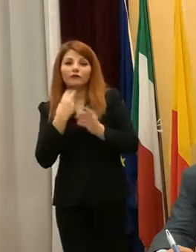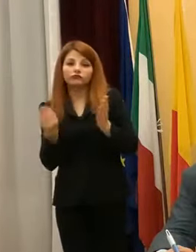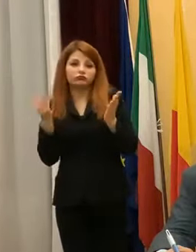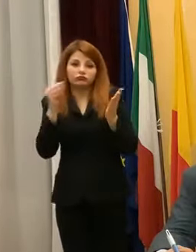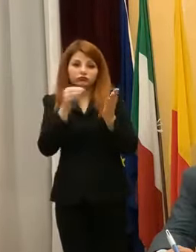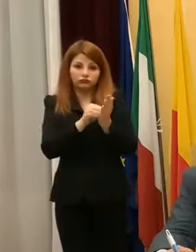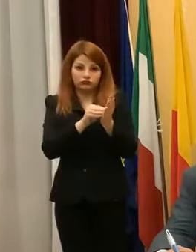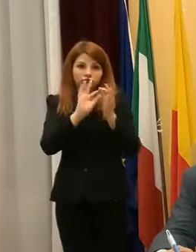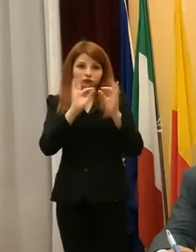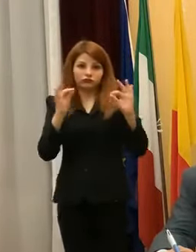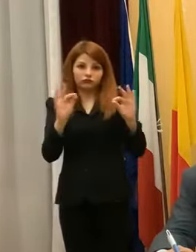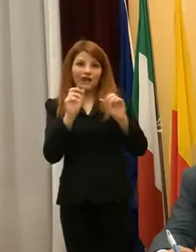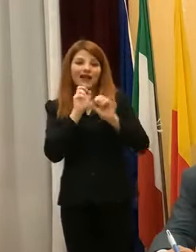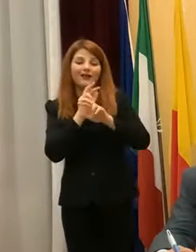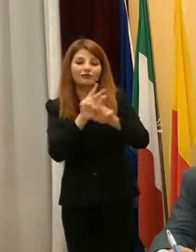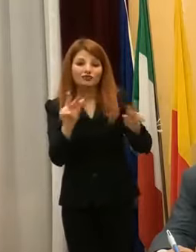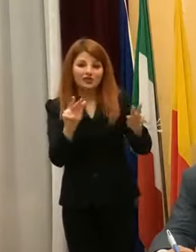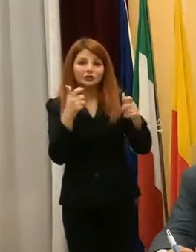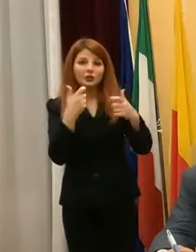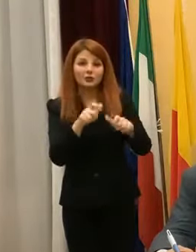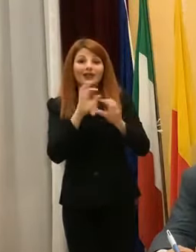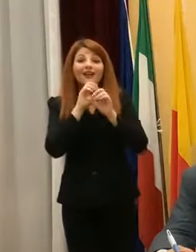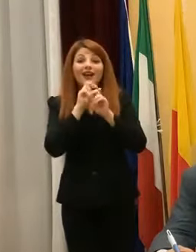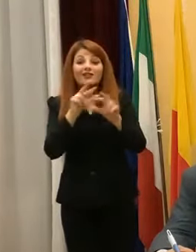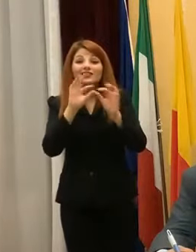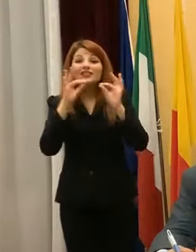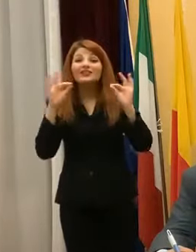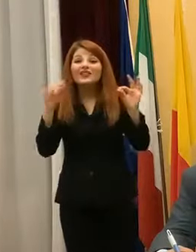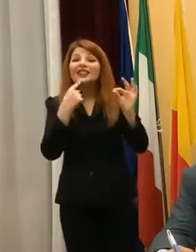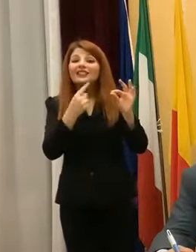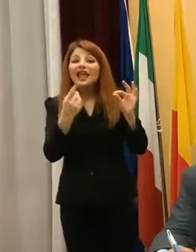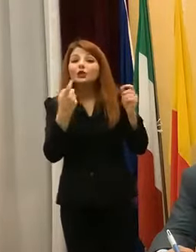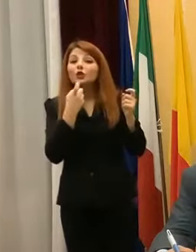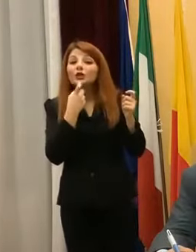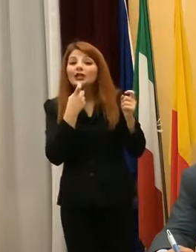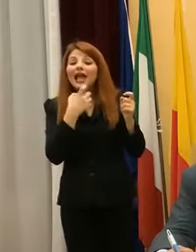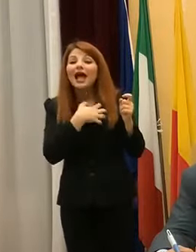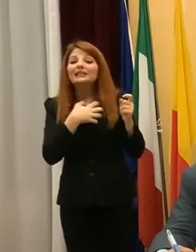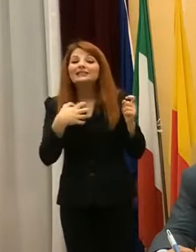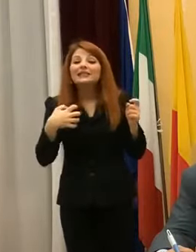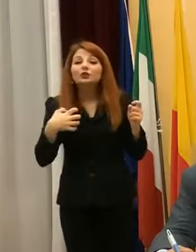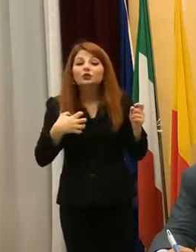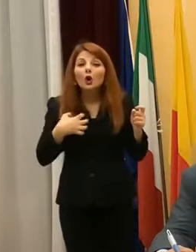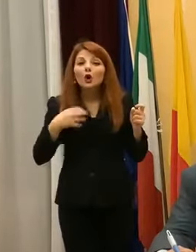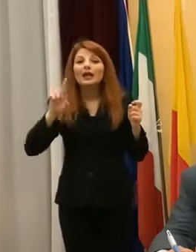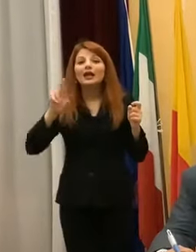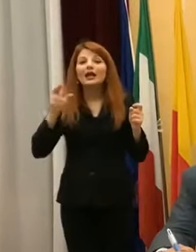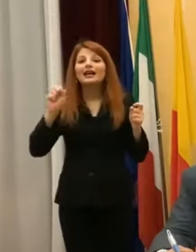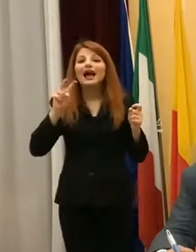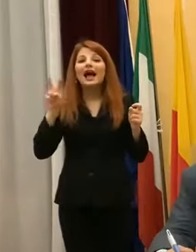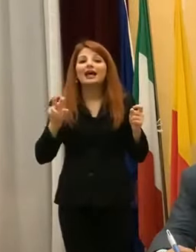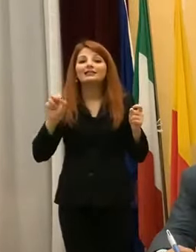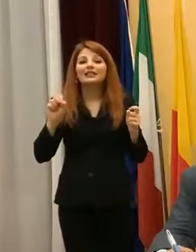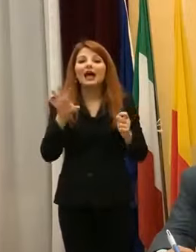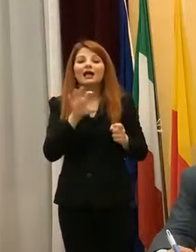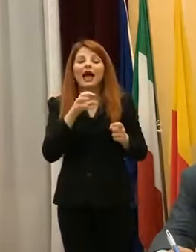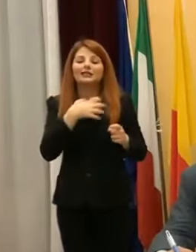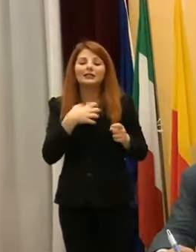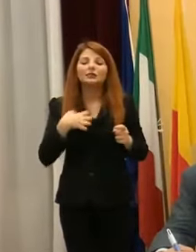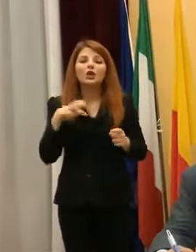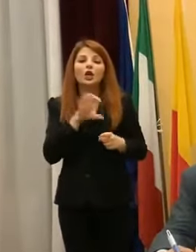ed è un'affermazione propria dell'assessore regionale della salute, avvocato Ruggero Razza, e